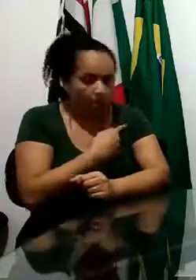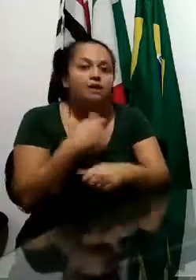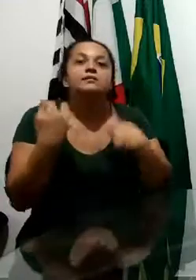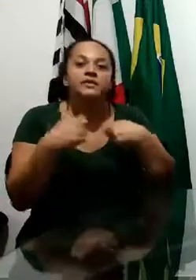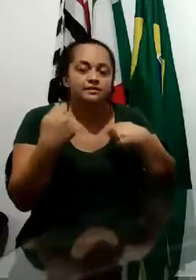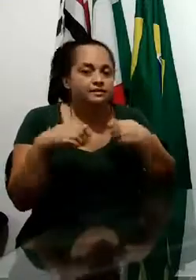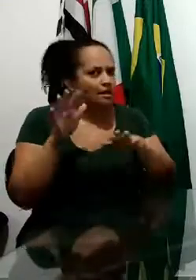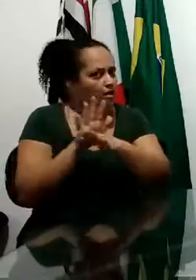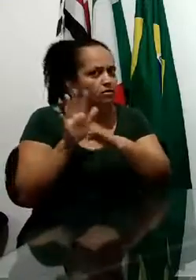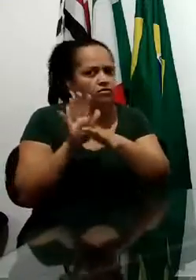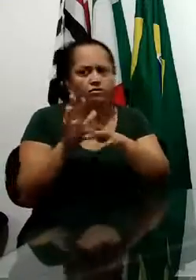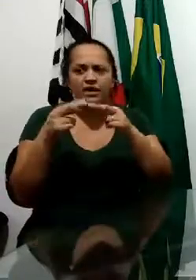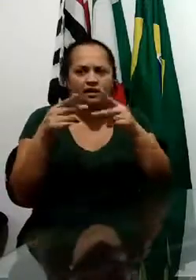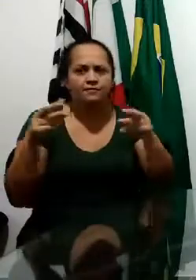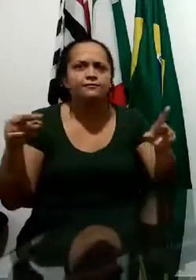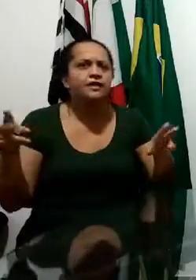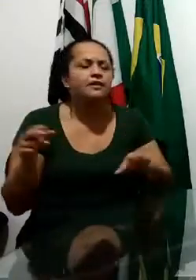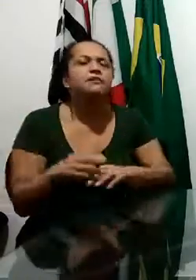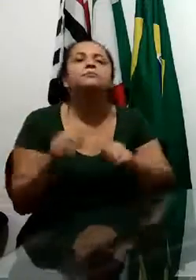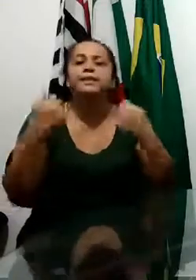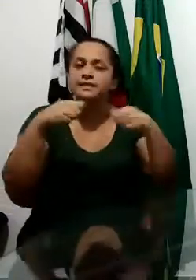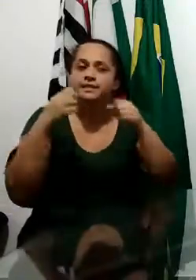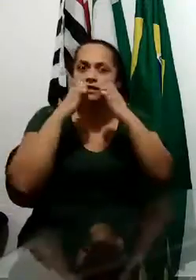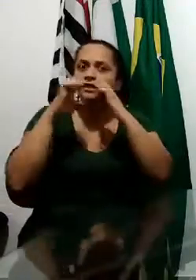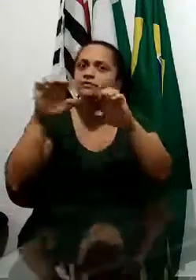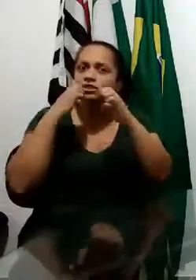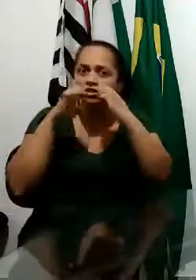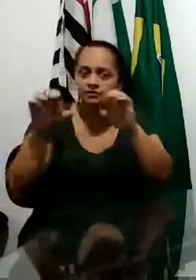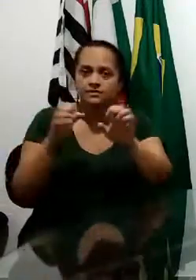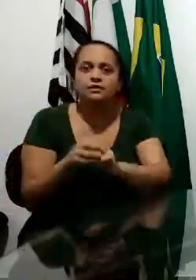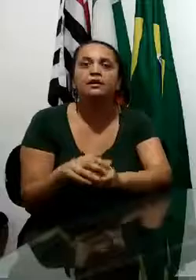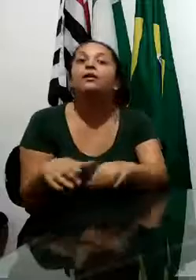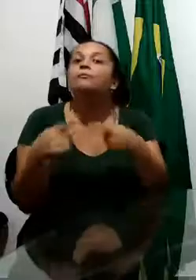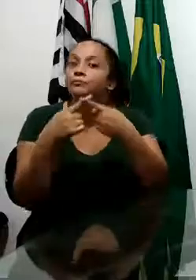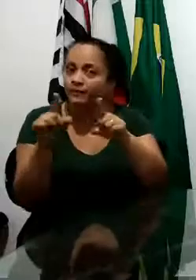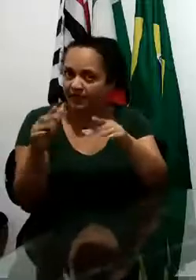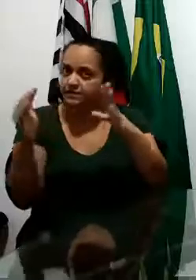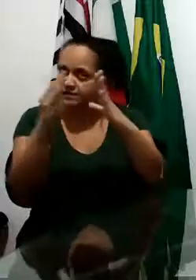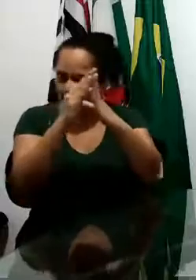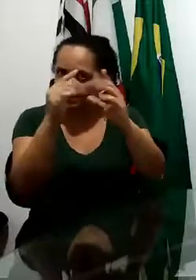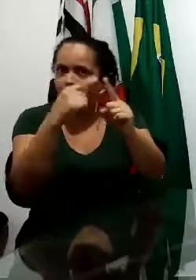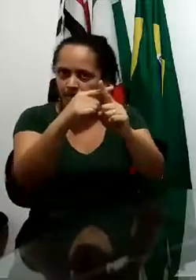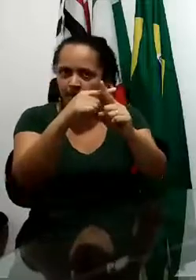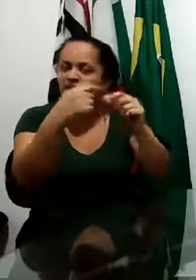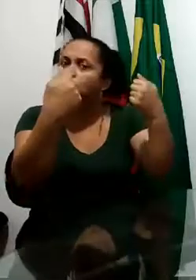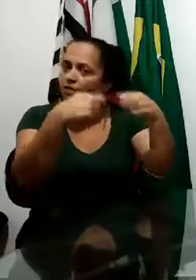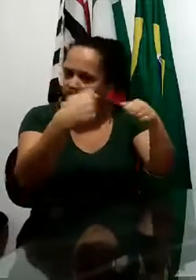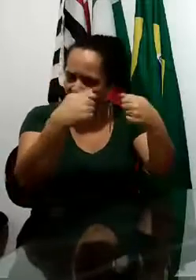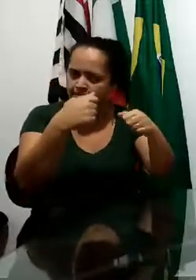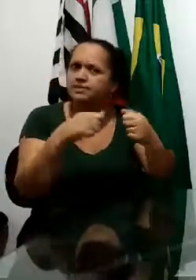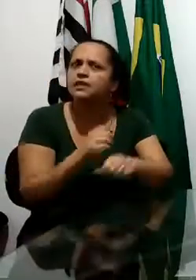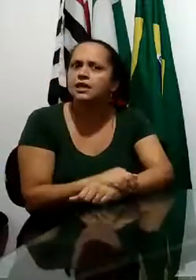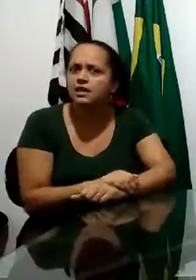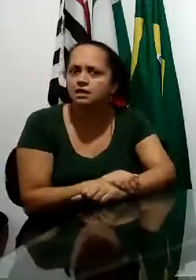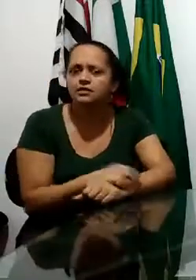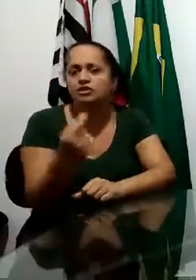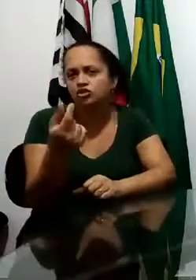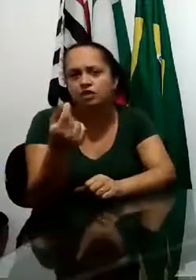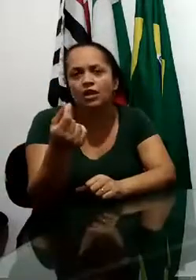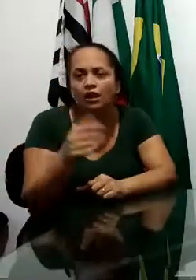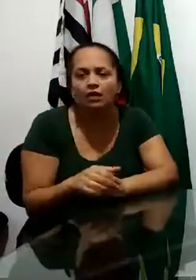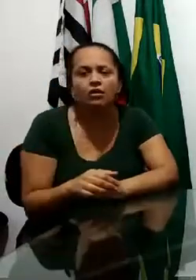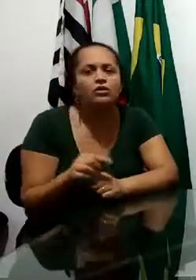bom testemunho, devemos e pregar o Evangelho. Mas a instituição igreja, no caso aqui IHM, sem dinheiro